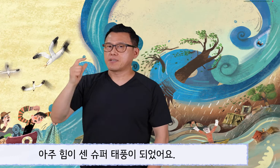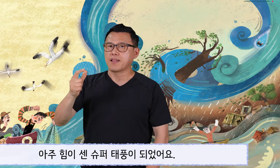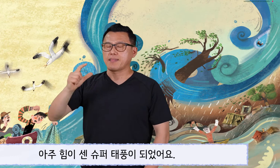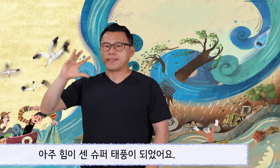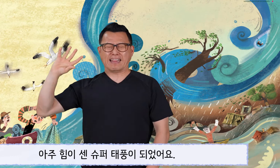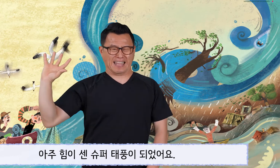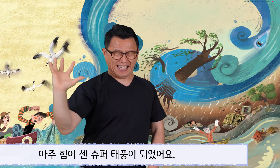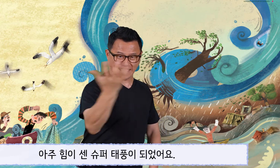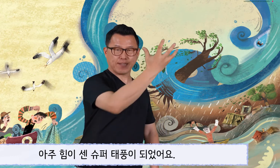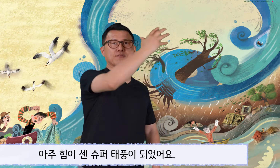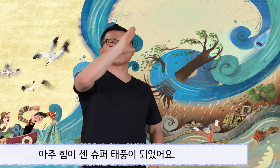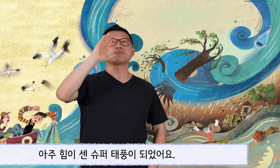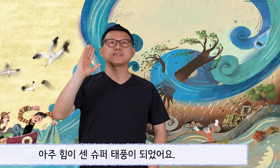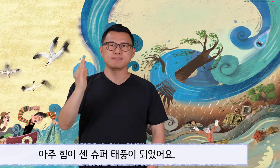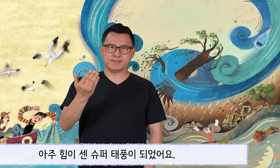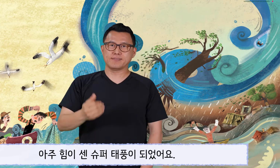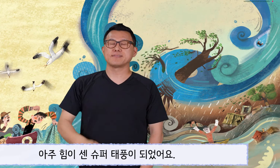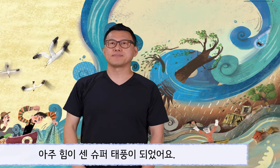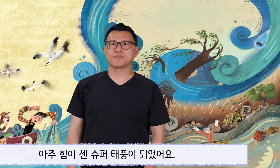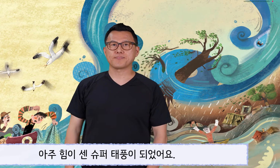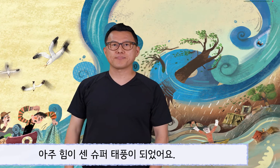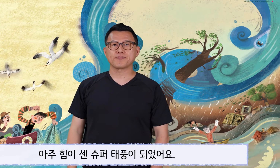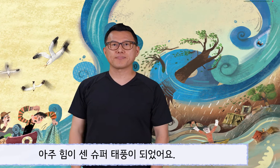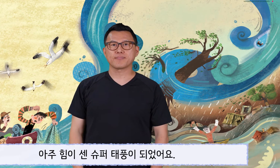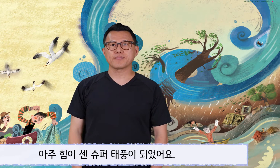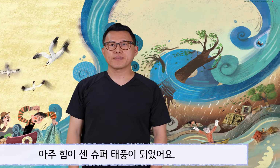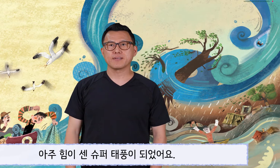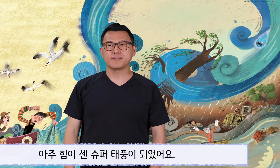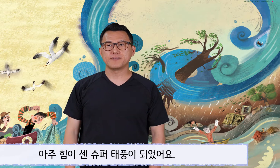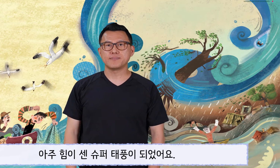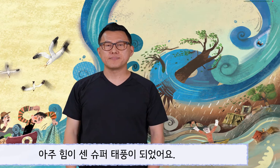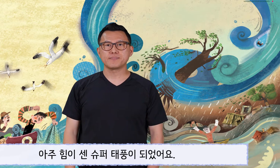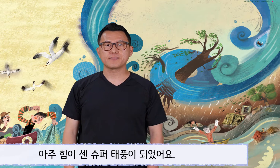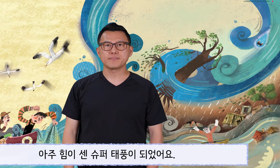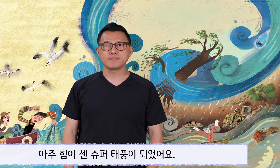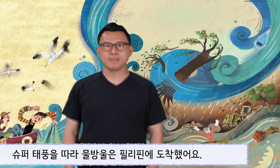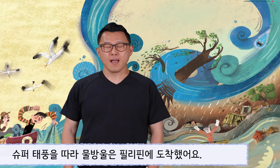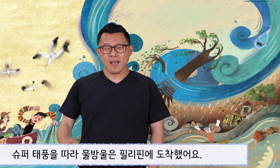아주 힘이 센 슈퍼 태풍이 되었어요.